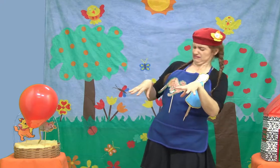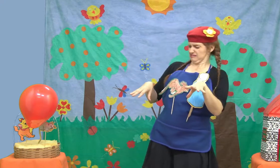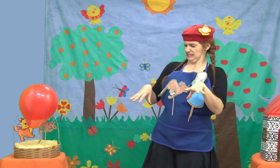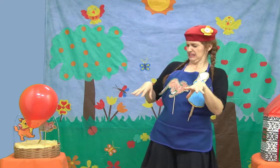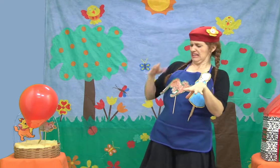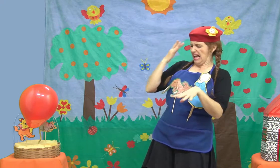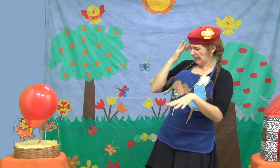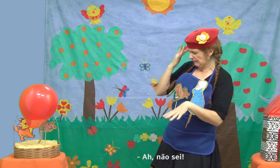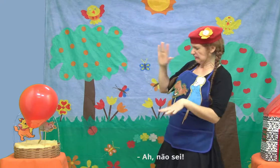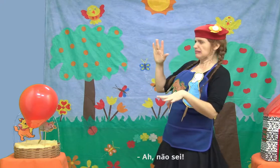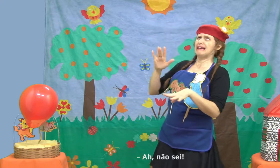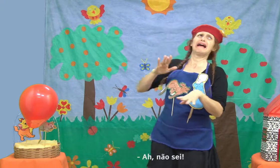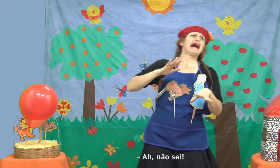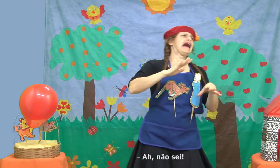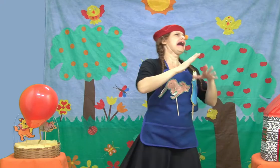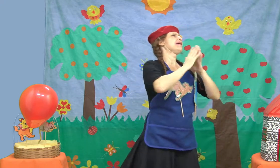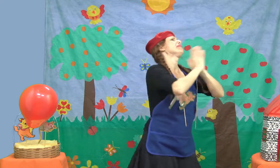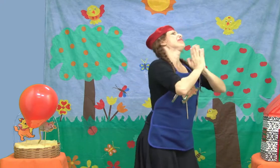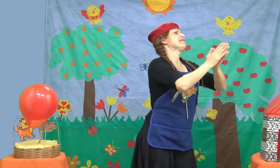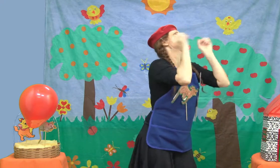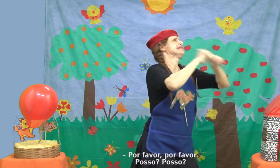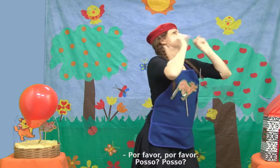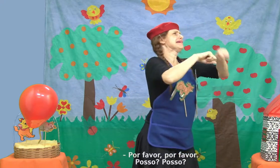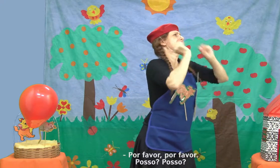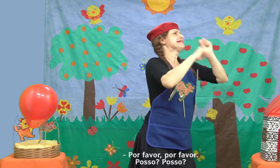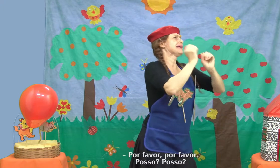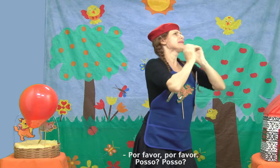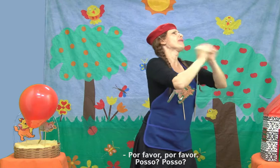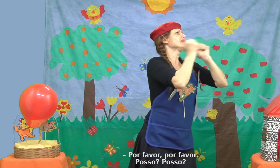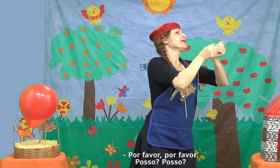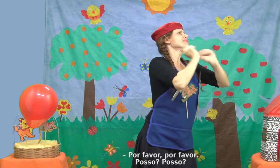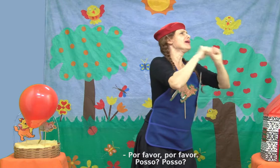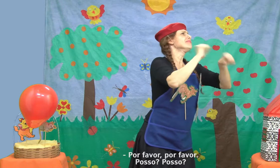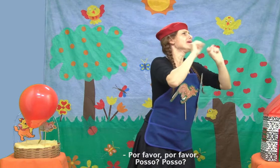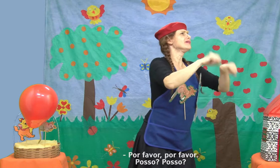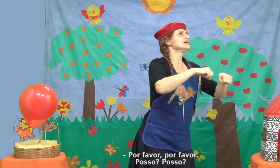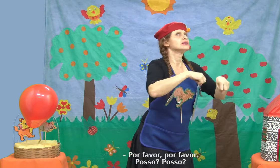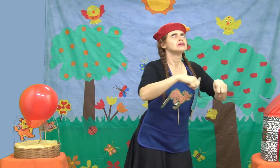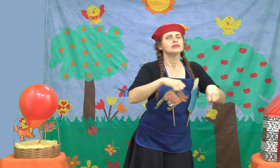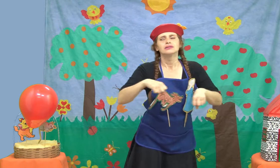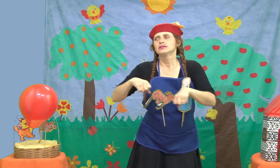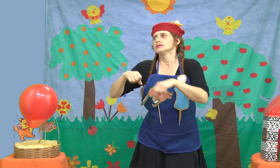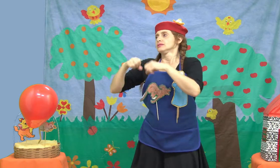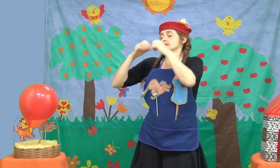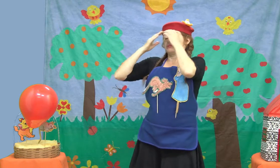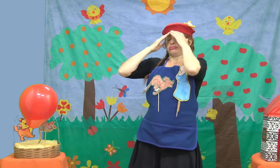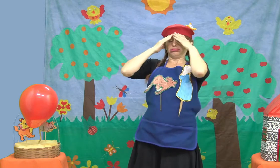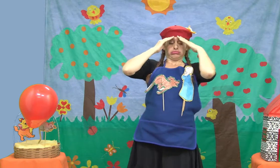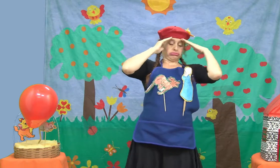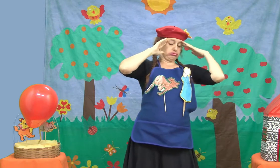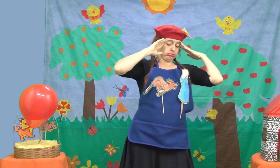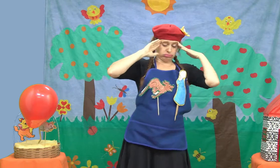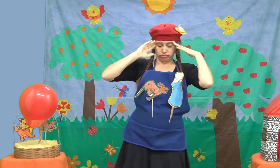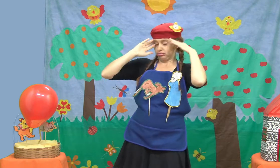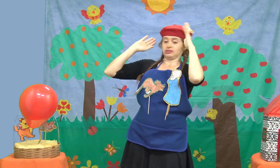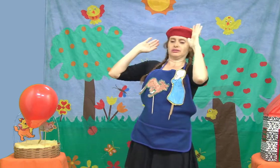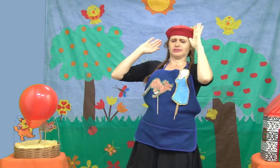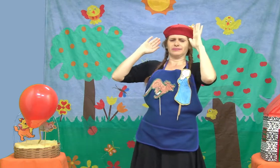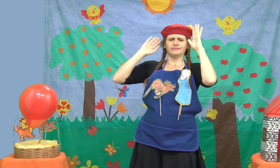a não sei rosa buzzo oo o